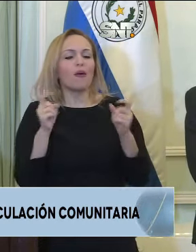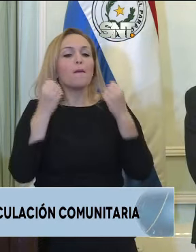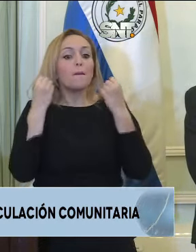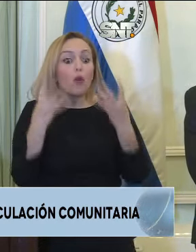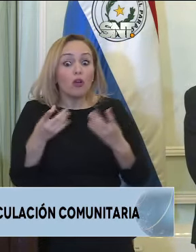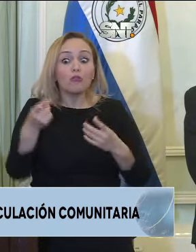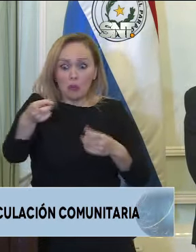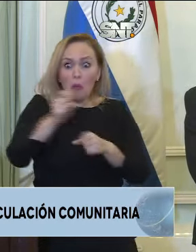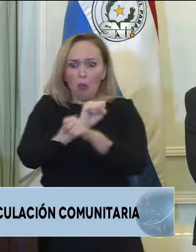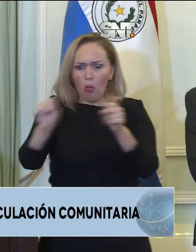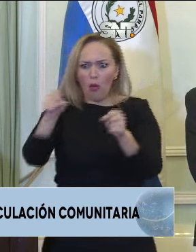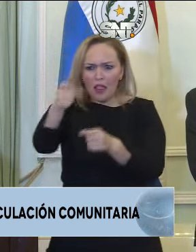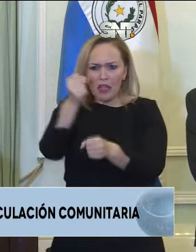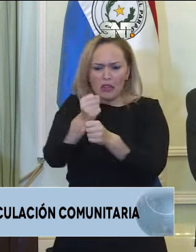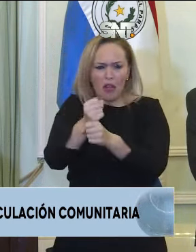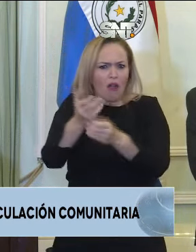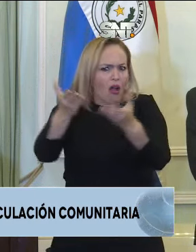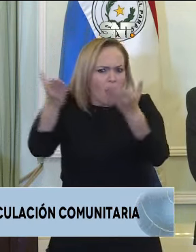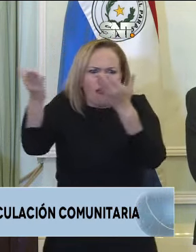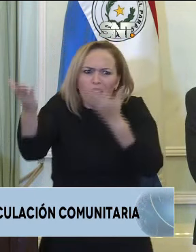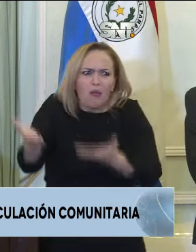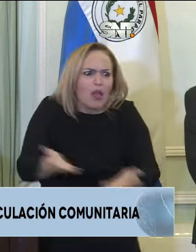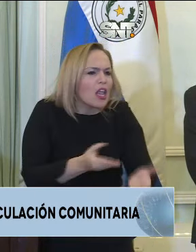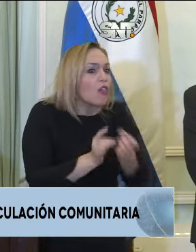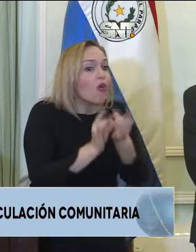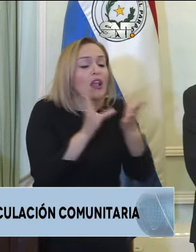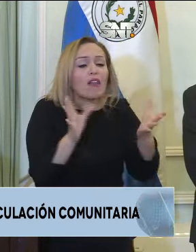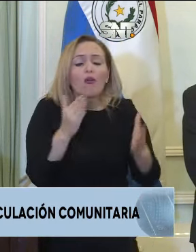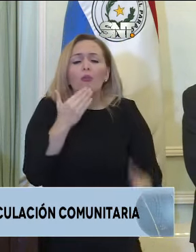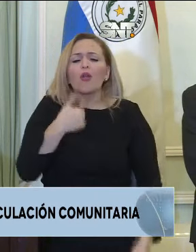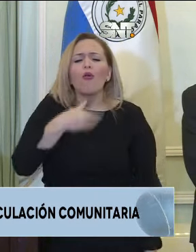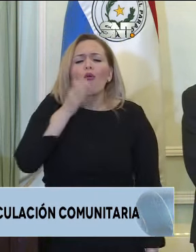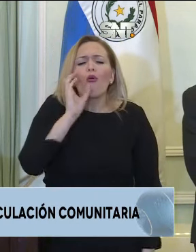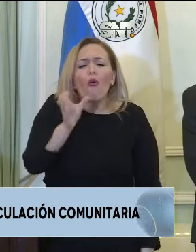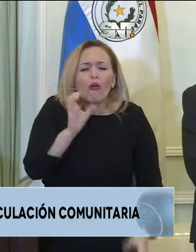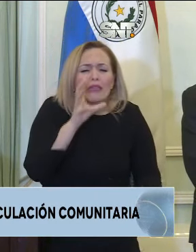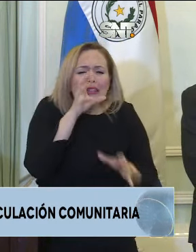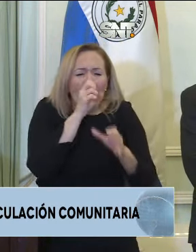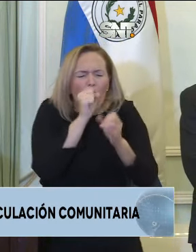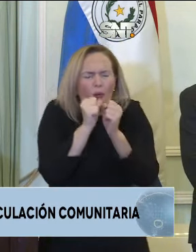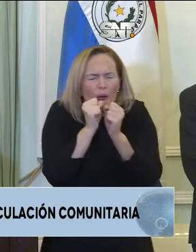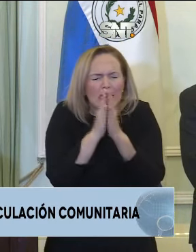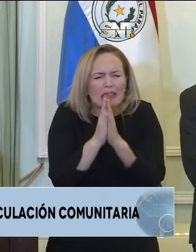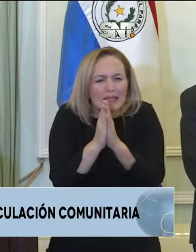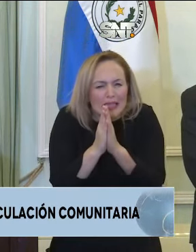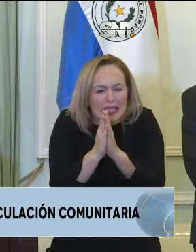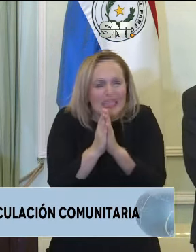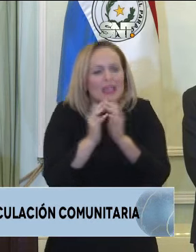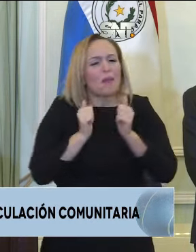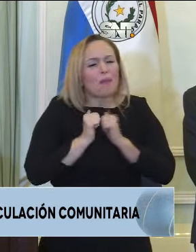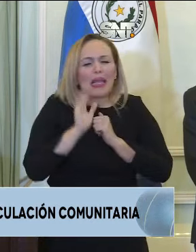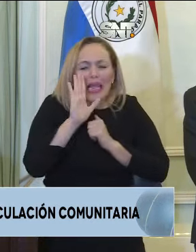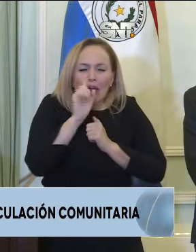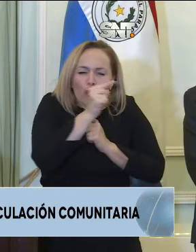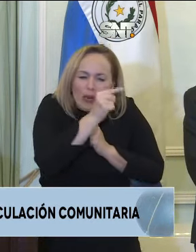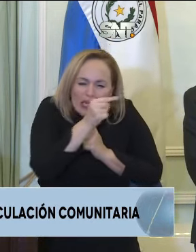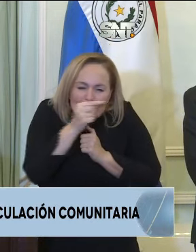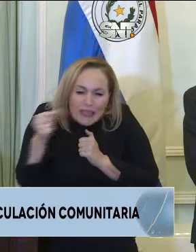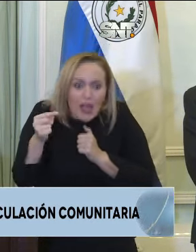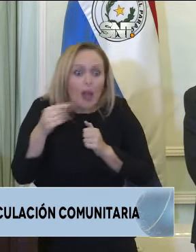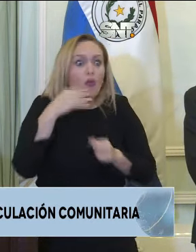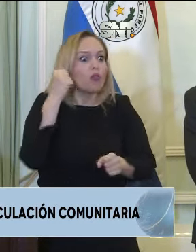tanto, si puede trabajar, bienvenido. Pero le recomendaríamos que aguante un chiquito y espere una semana más.